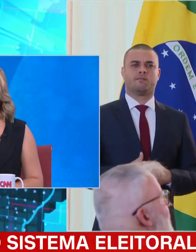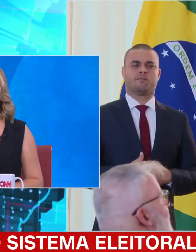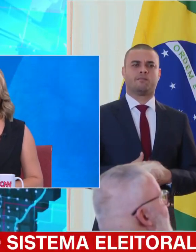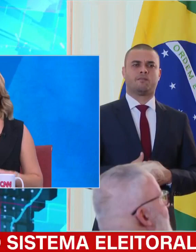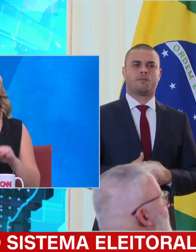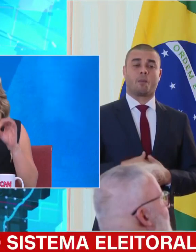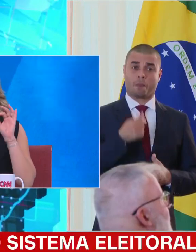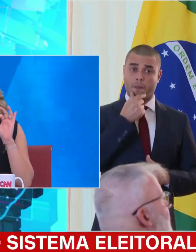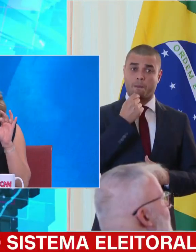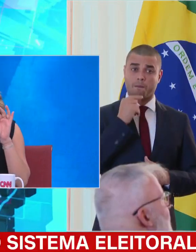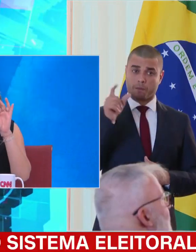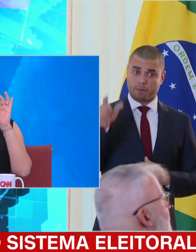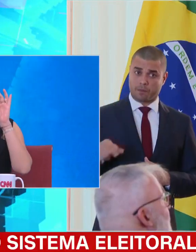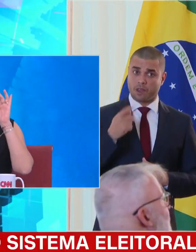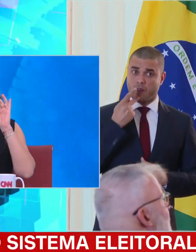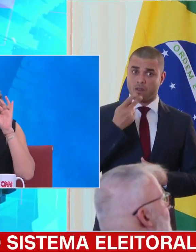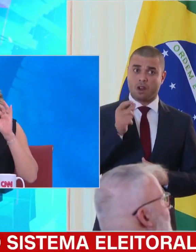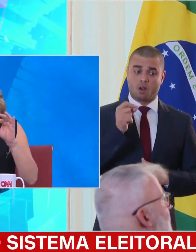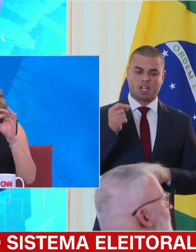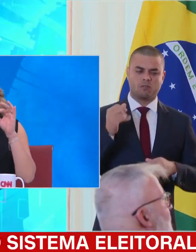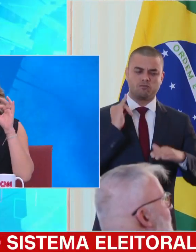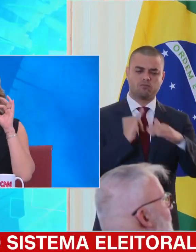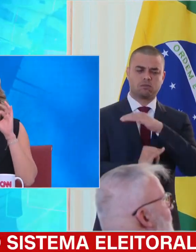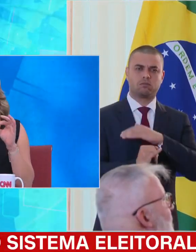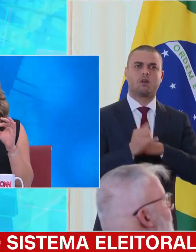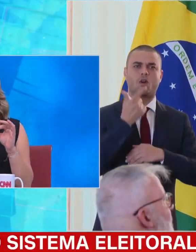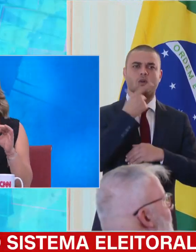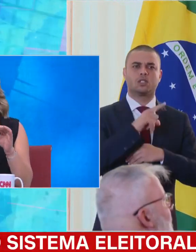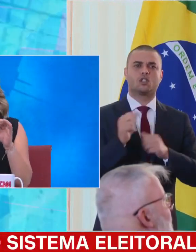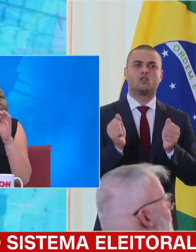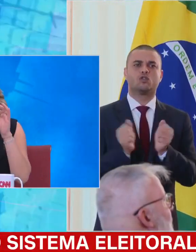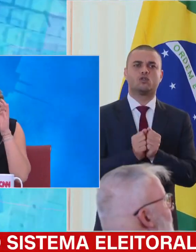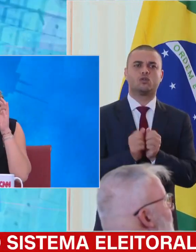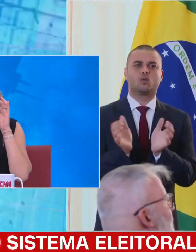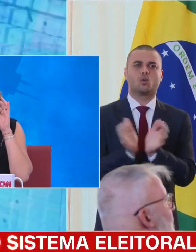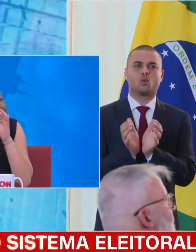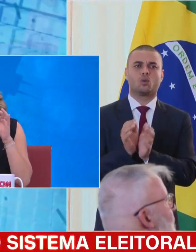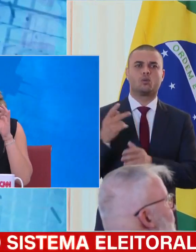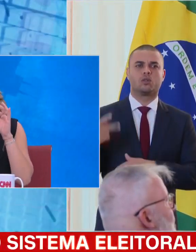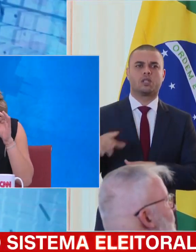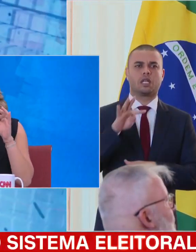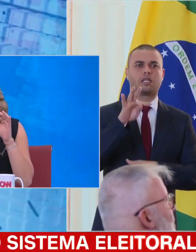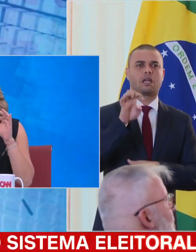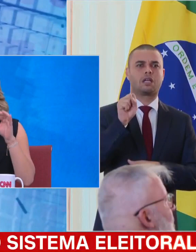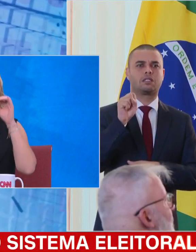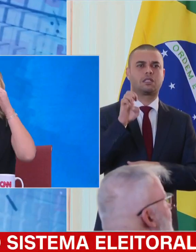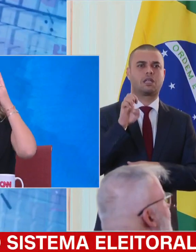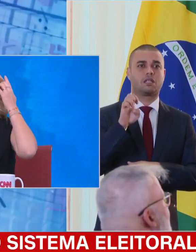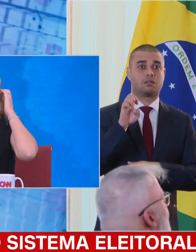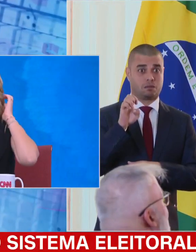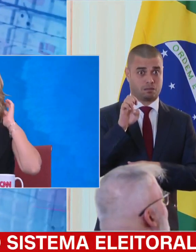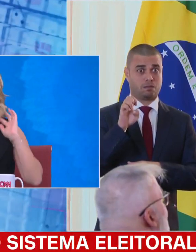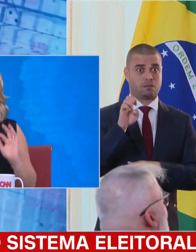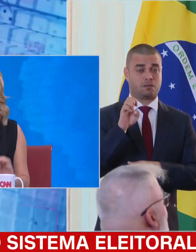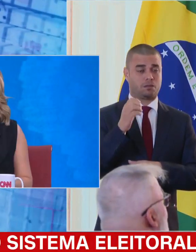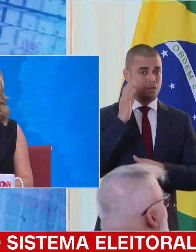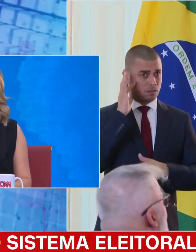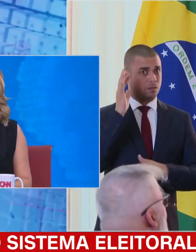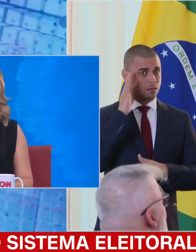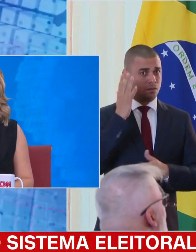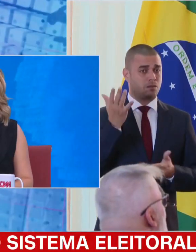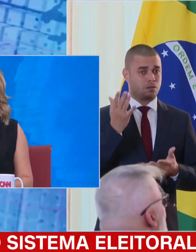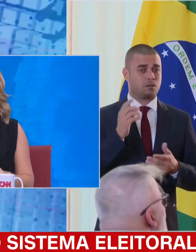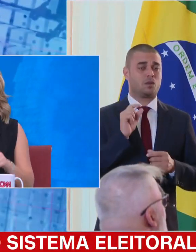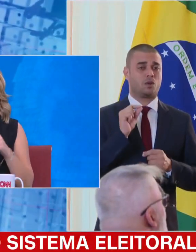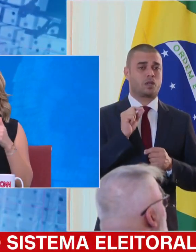aqui a o procurador que representa a pgr e na no TSE contra fala de bolsonaro